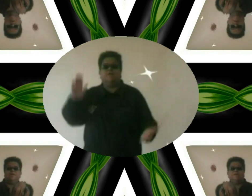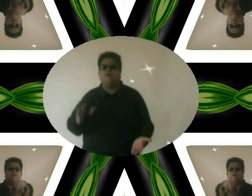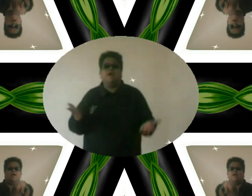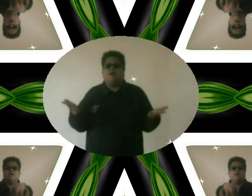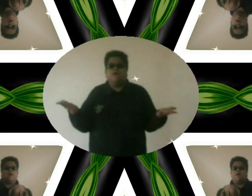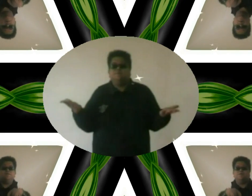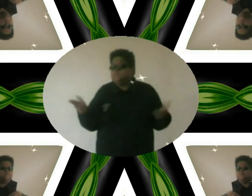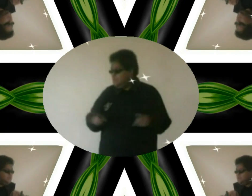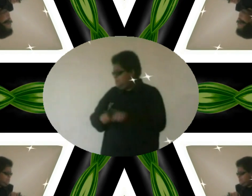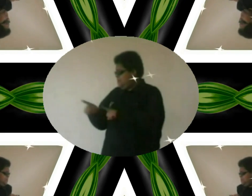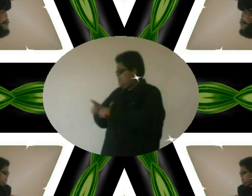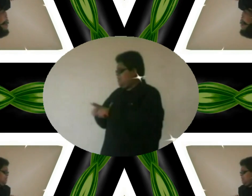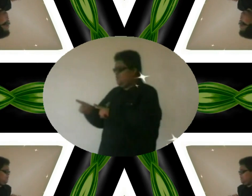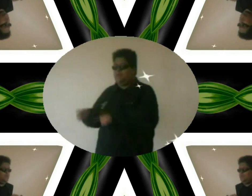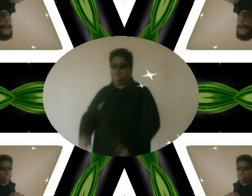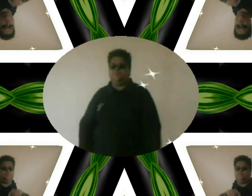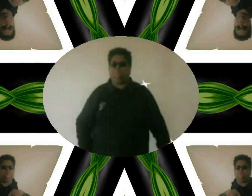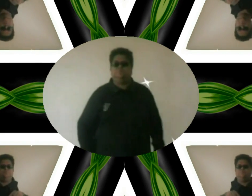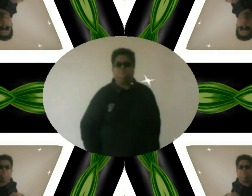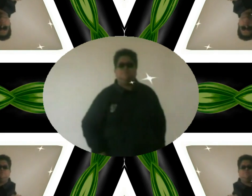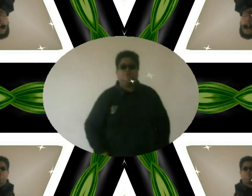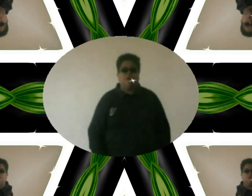Здравей, как си, приятелко?